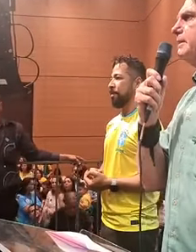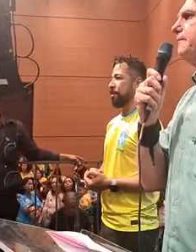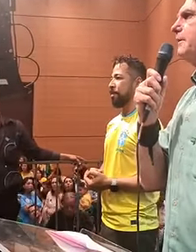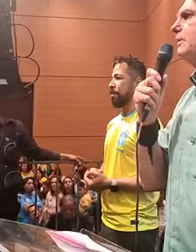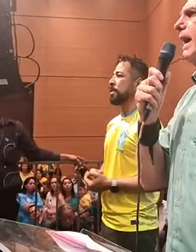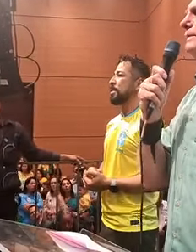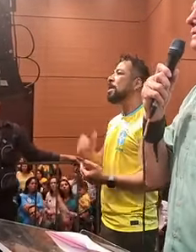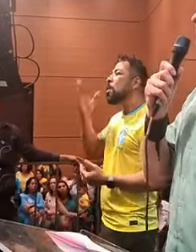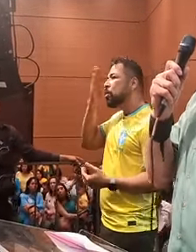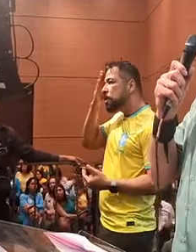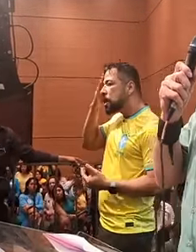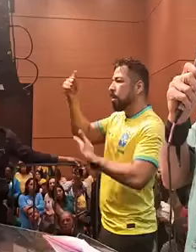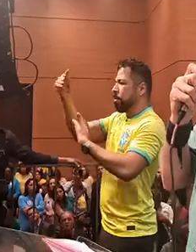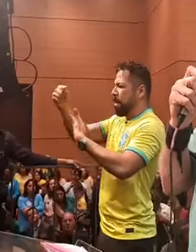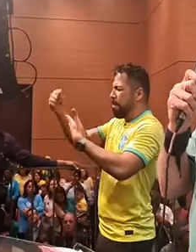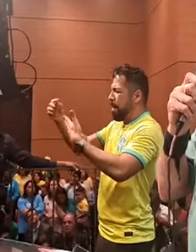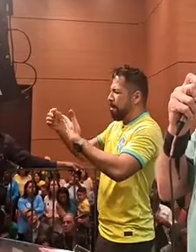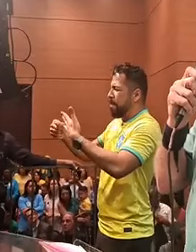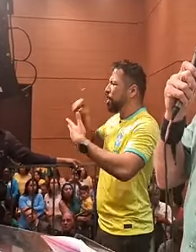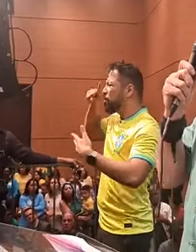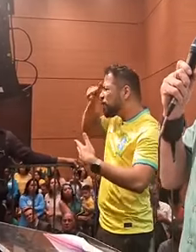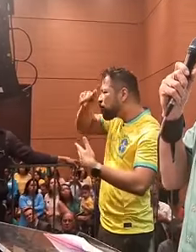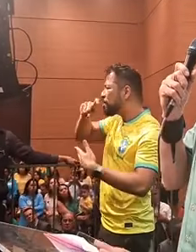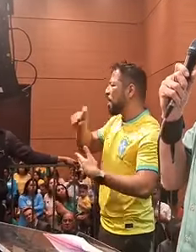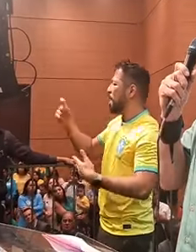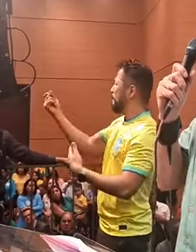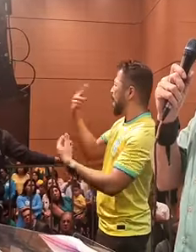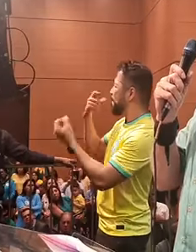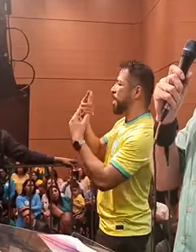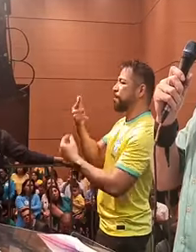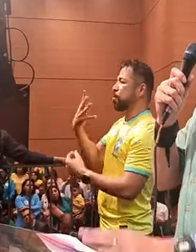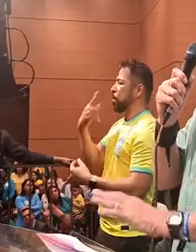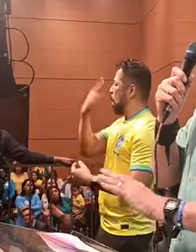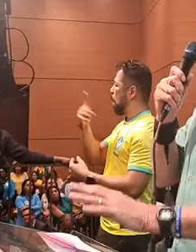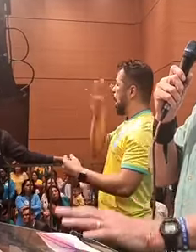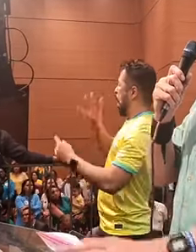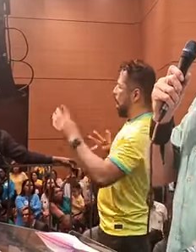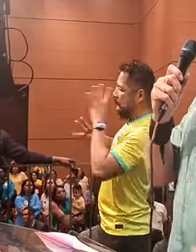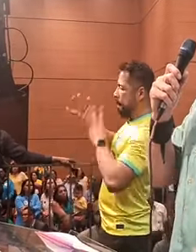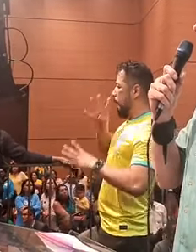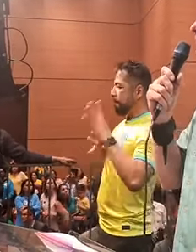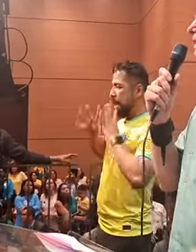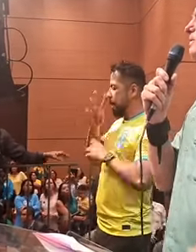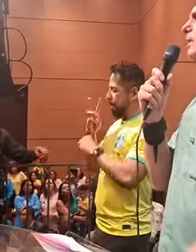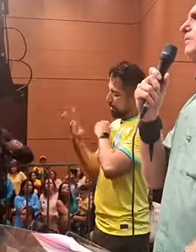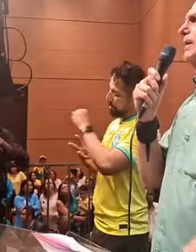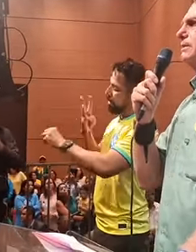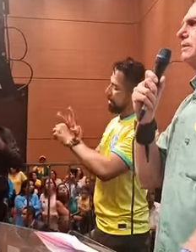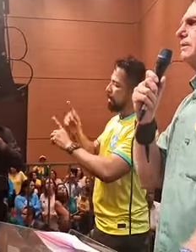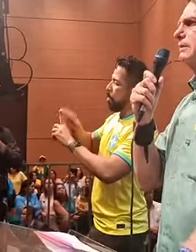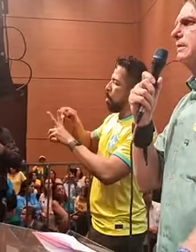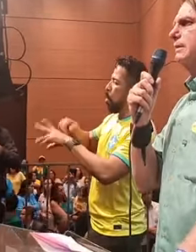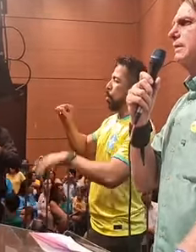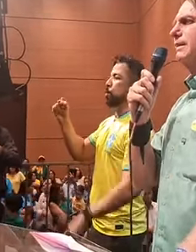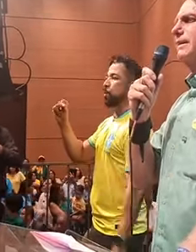Apesar das dificuldades, dos ataques 24 horas por dia, ao longo desses 3 anos e 8